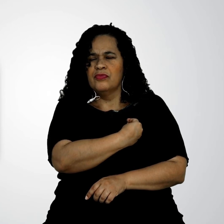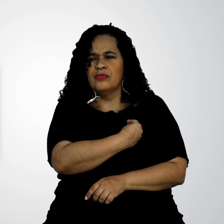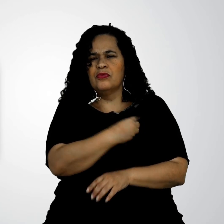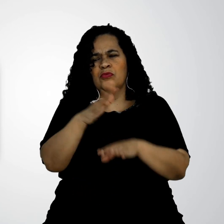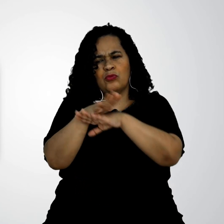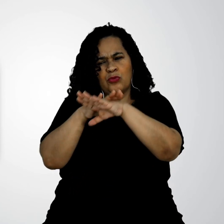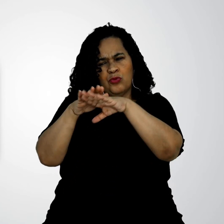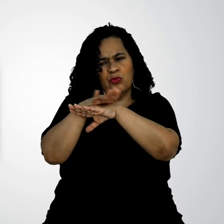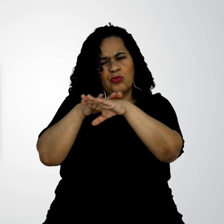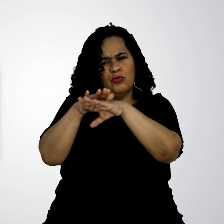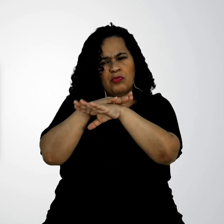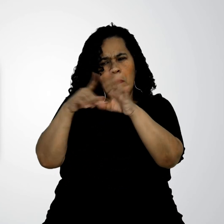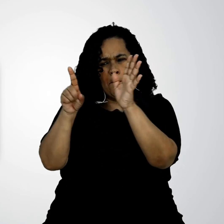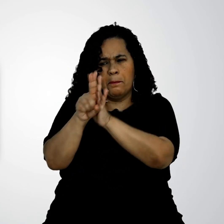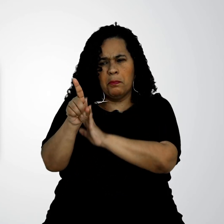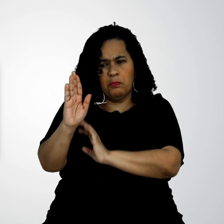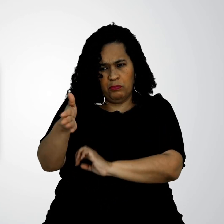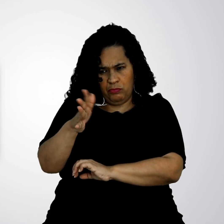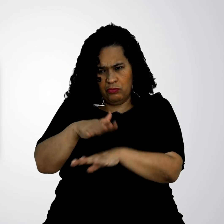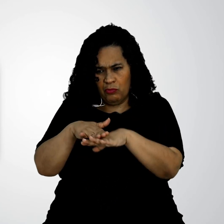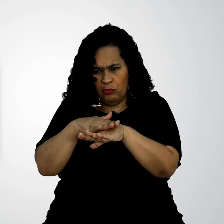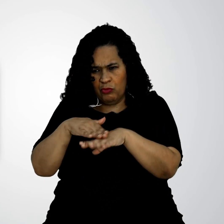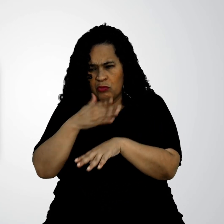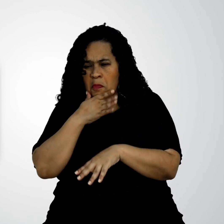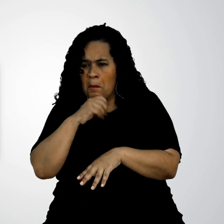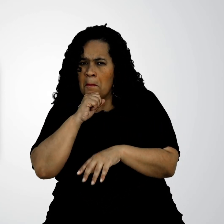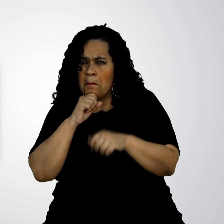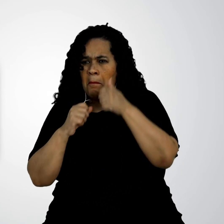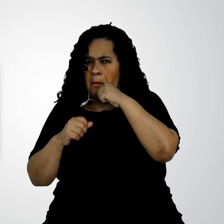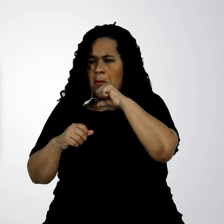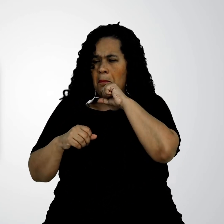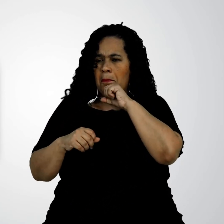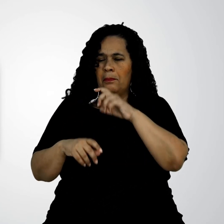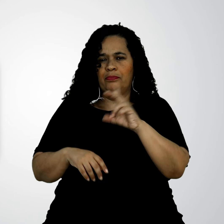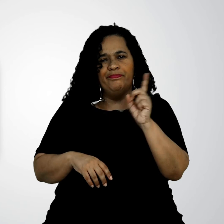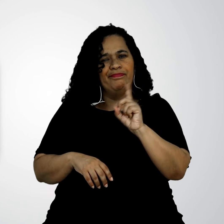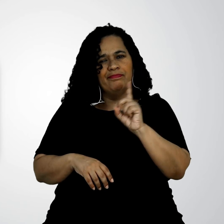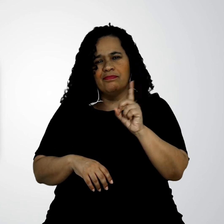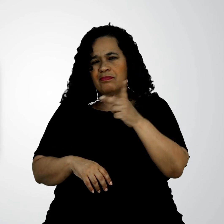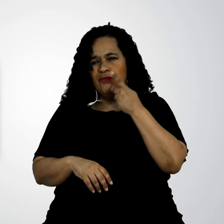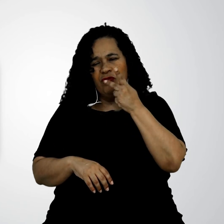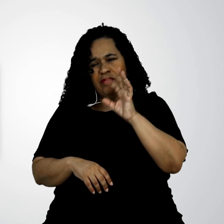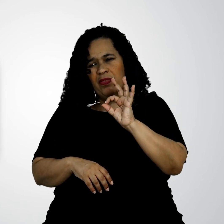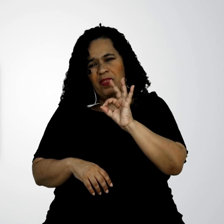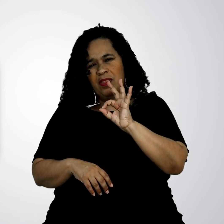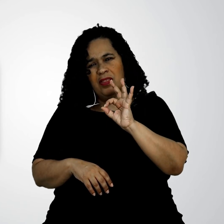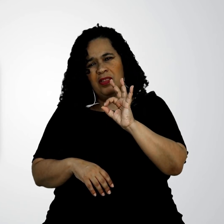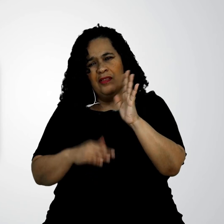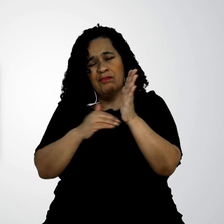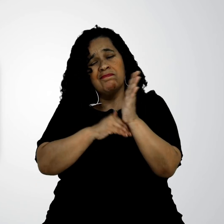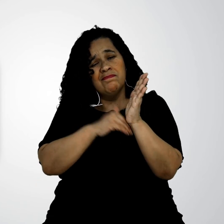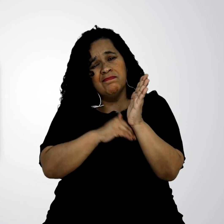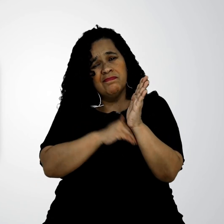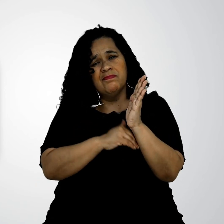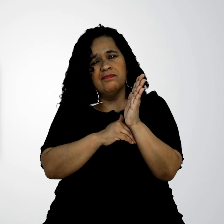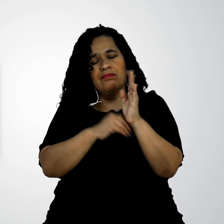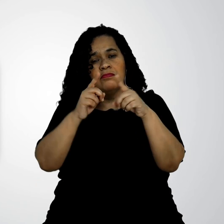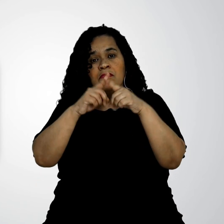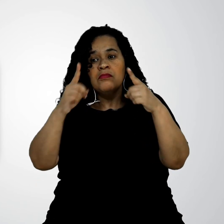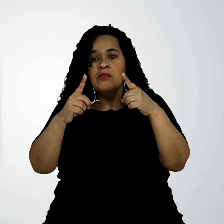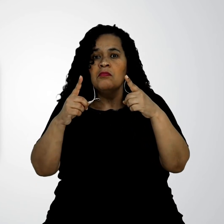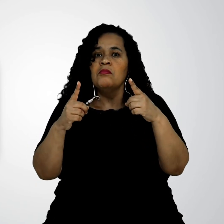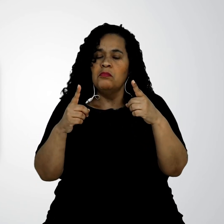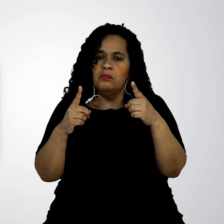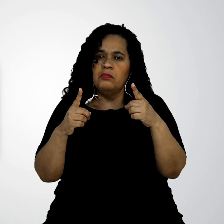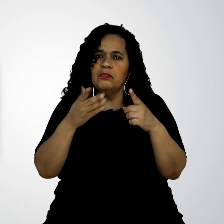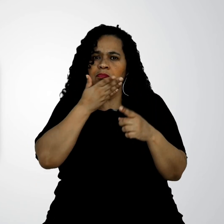pergunta, você já falou com seus pais? E ele fala a reação dos pais, mas nós precisamos ser, como pais, ministradores dos nossos